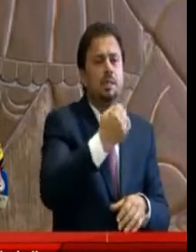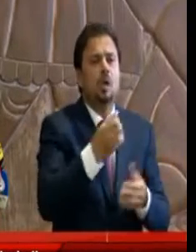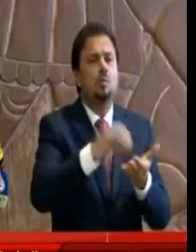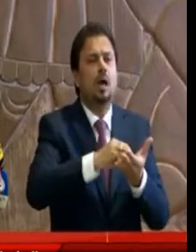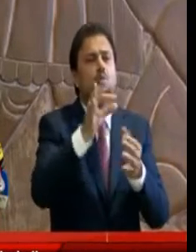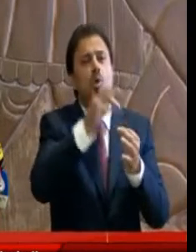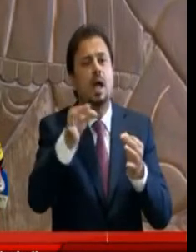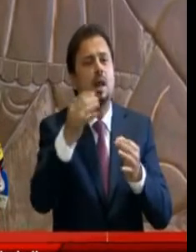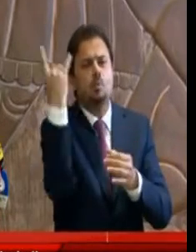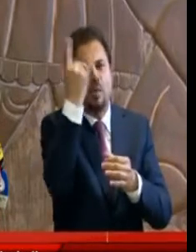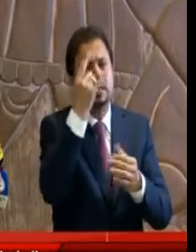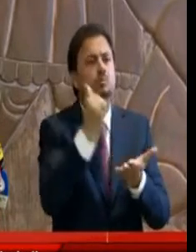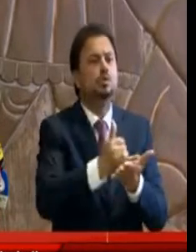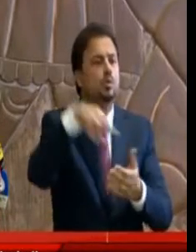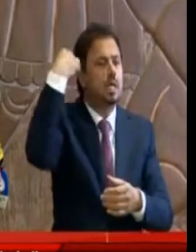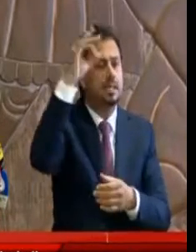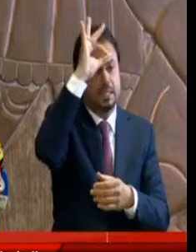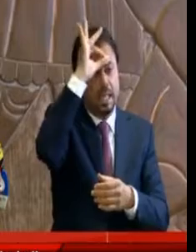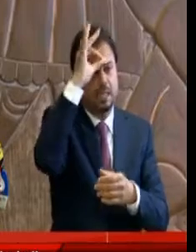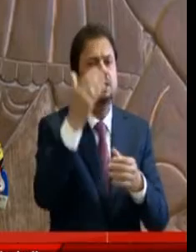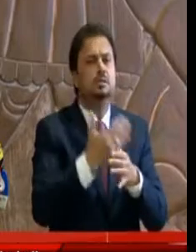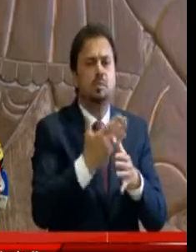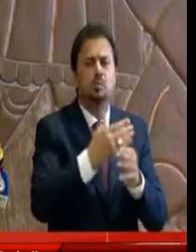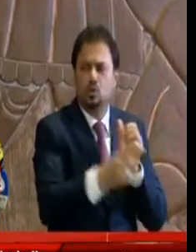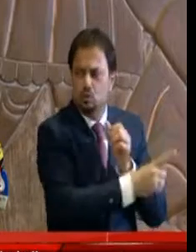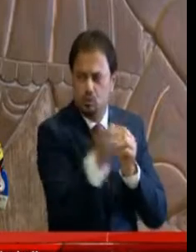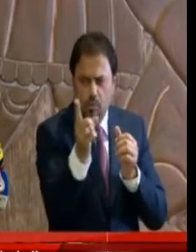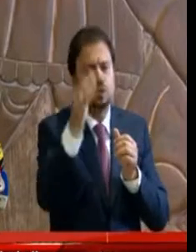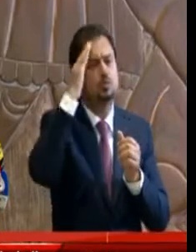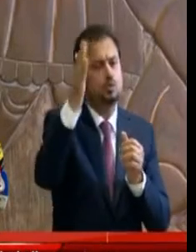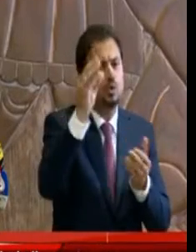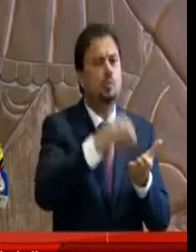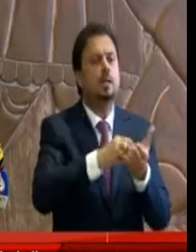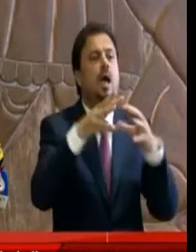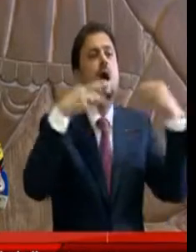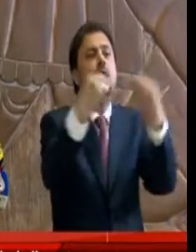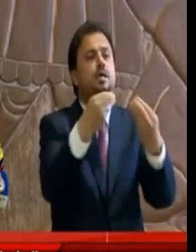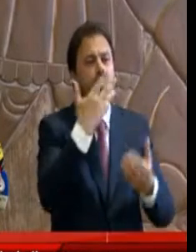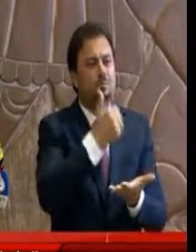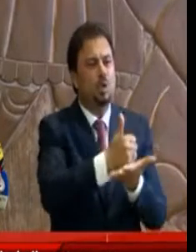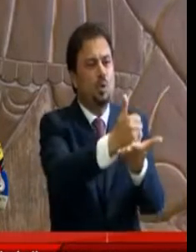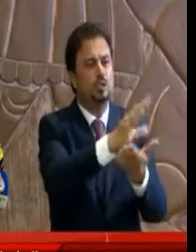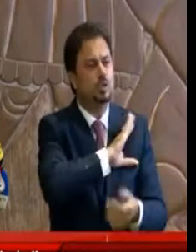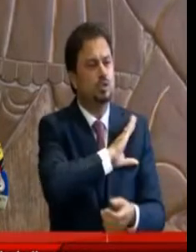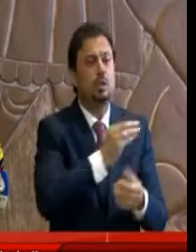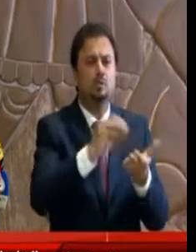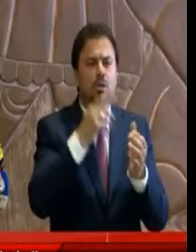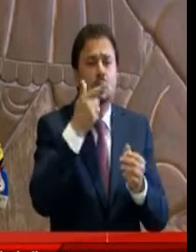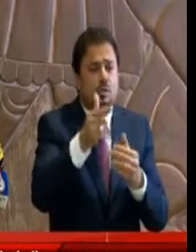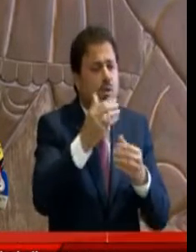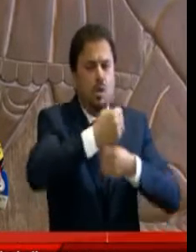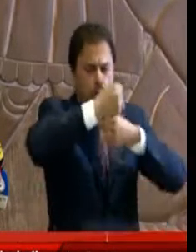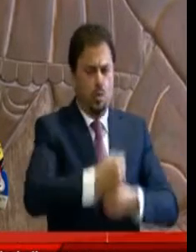ووكالة الاستخبارات لوزارة الداخلية. كل هذه الأجهزة الأمنية إضافة إلى إخواننا في هيئة الحج الشعبي الذين لم يتركوا